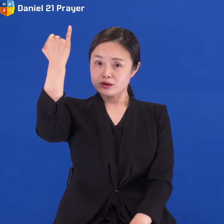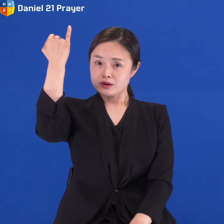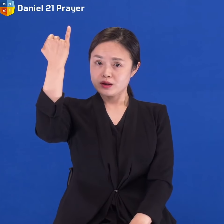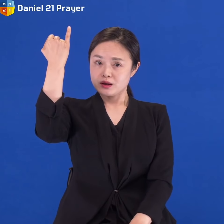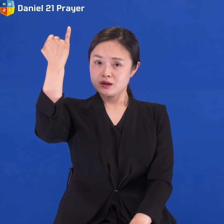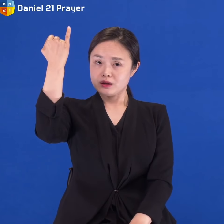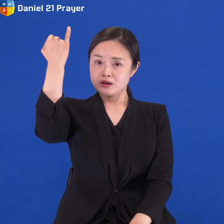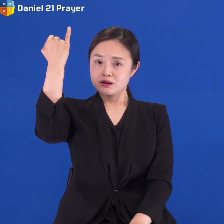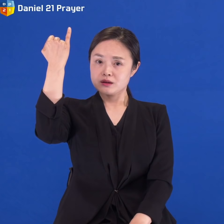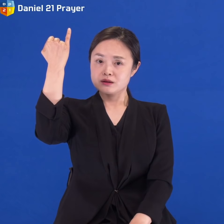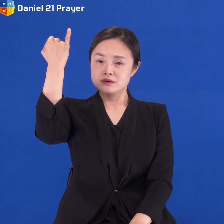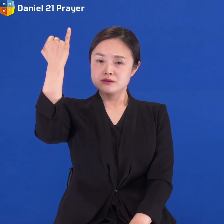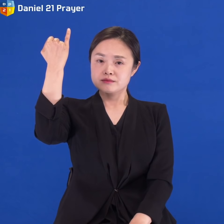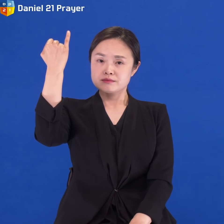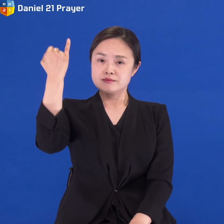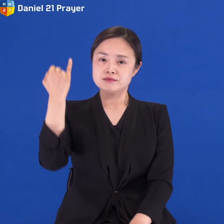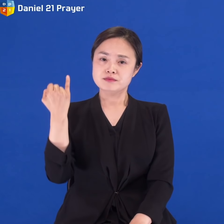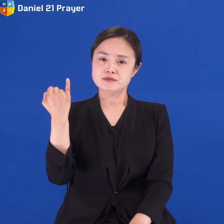부자여스러운